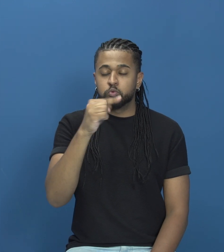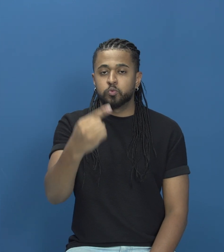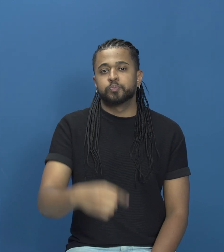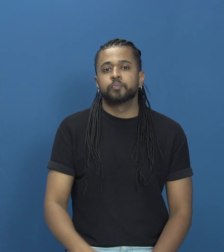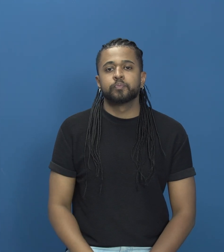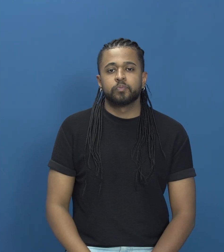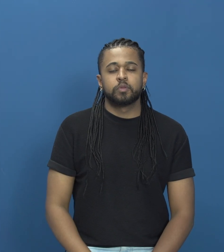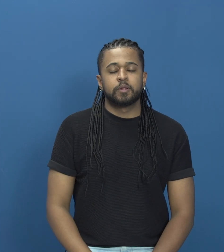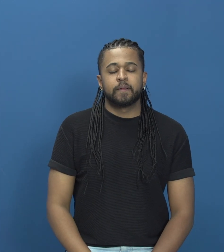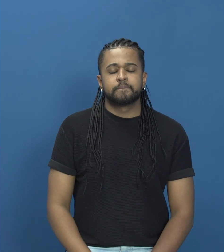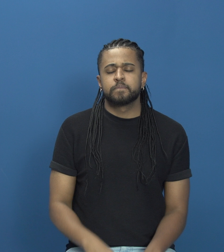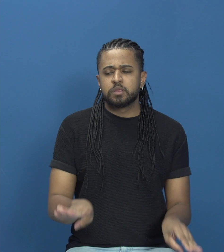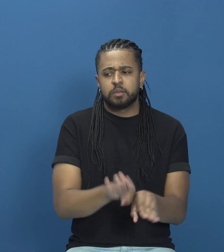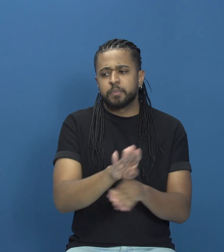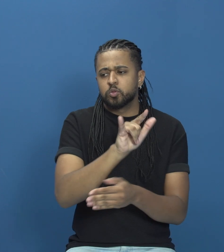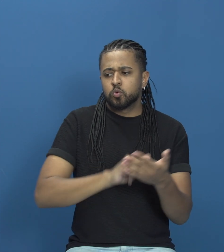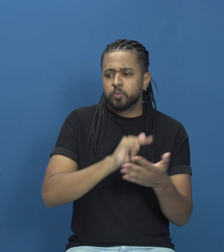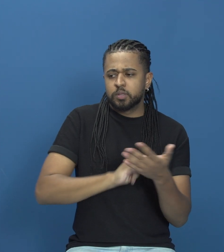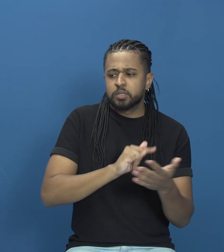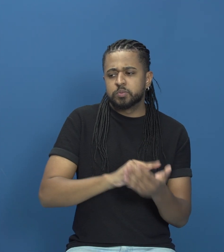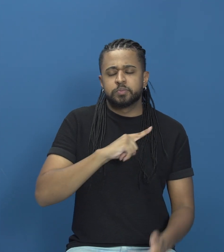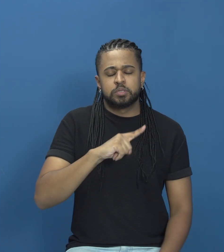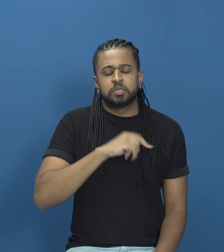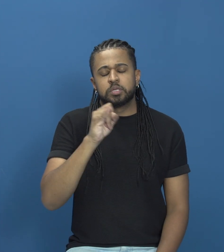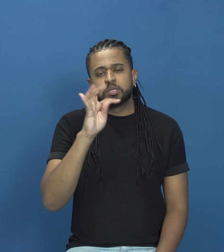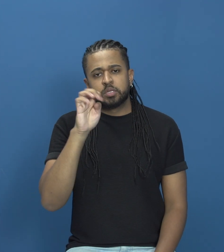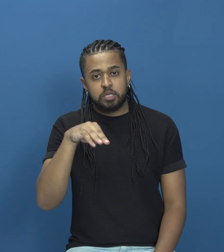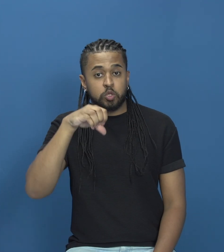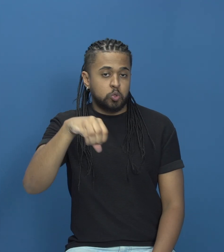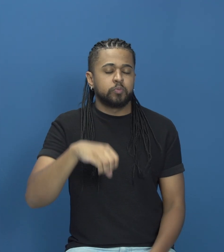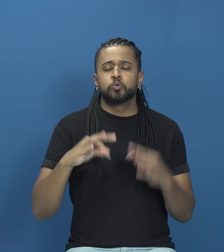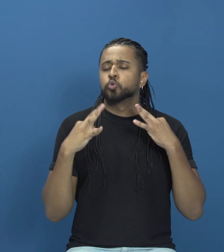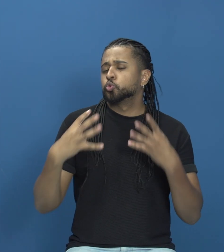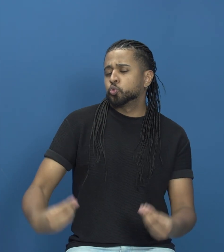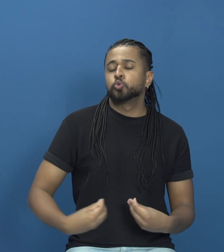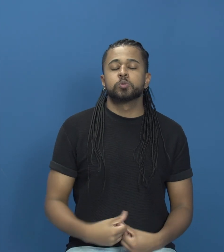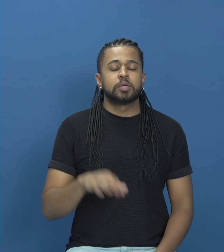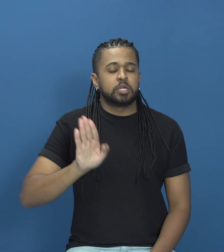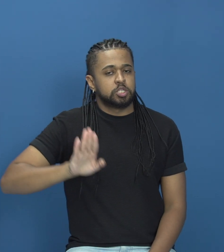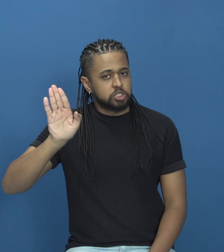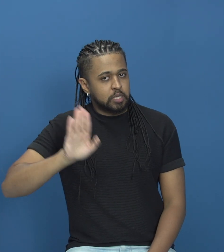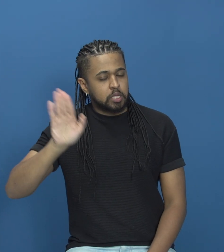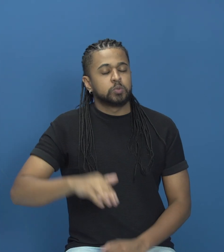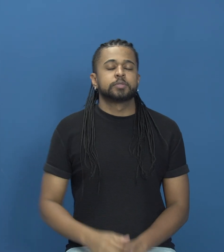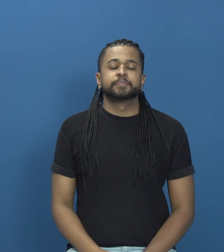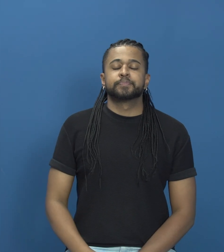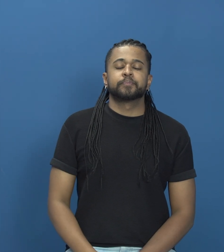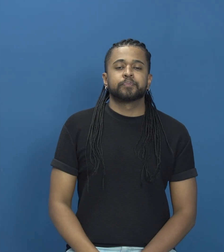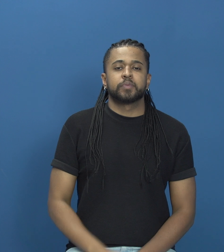10.4.1. Além da documentação elencada no item 9, todos os candidatos e as